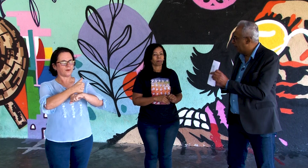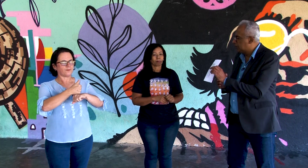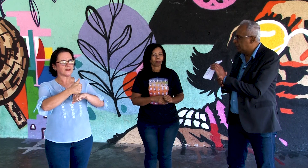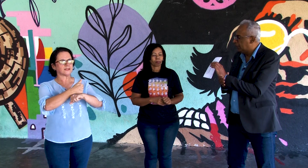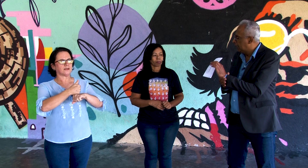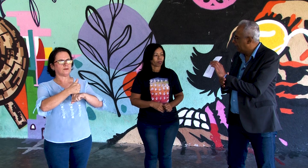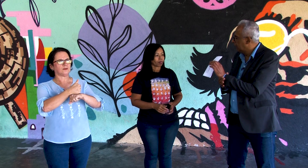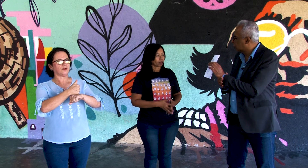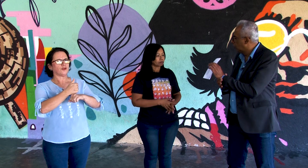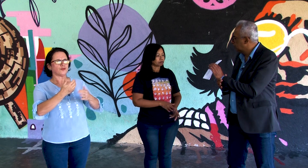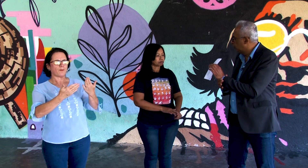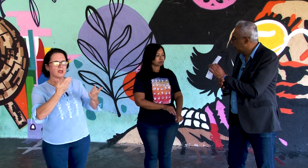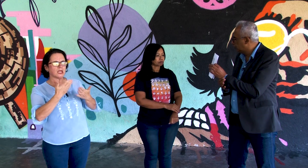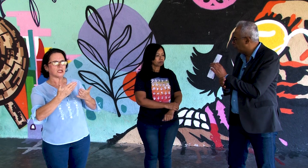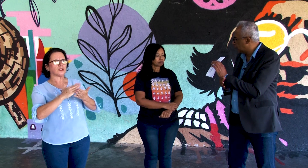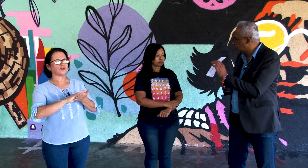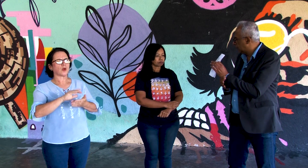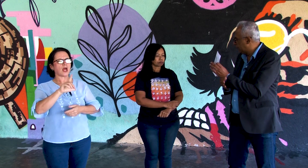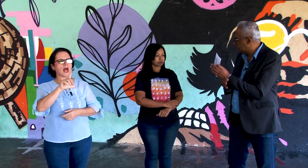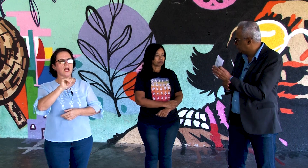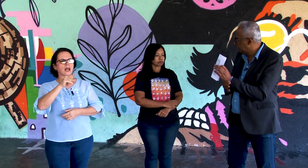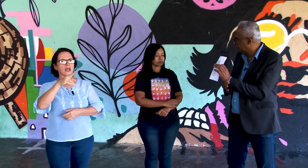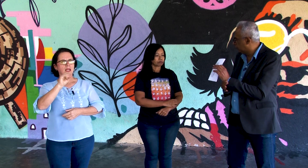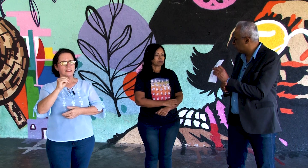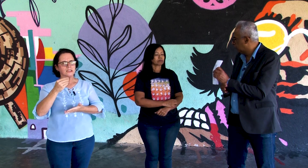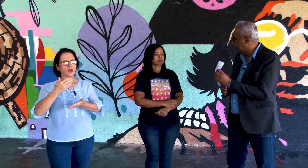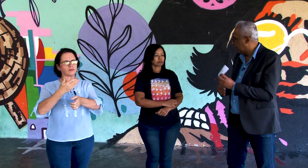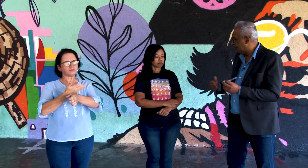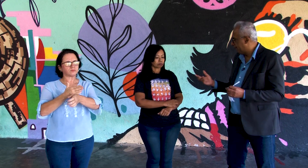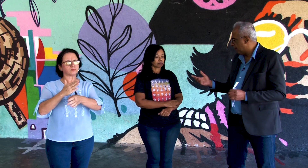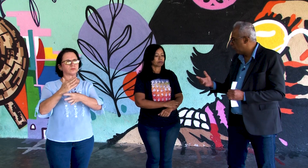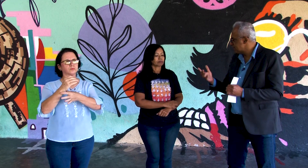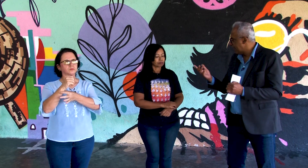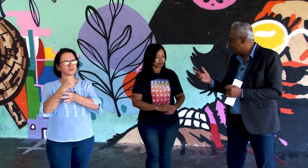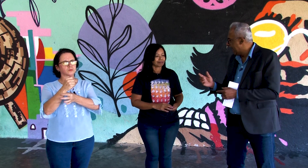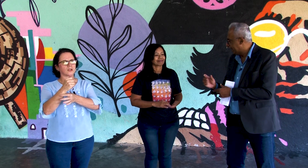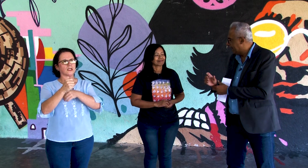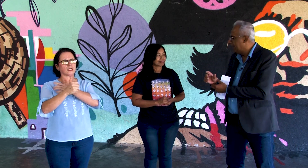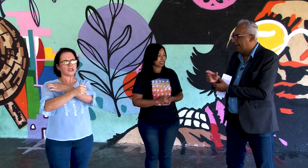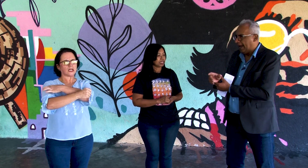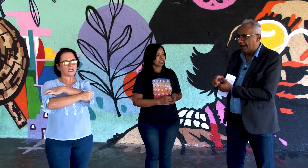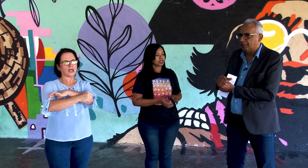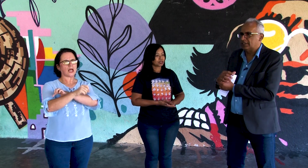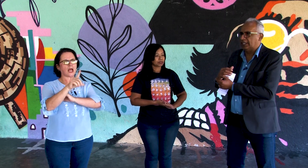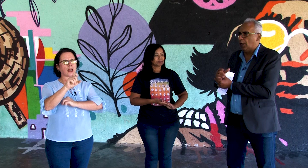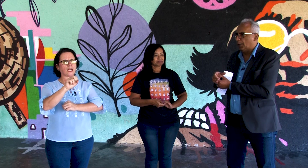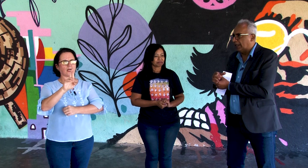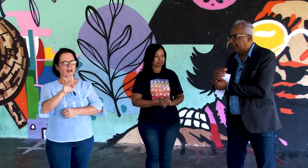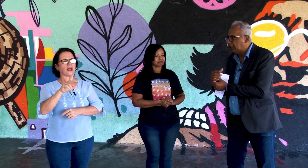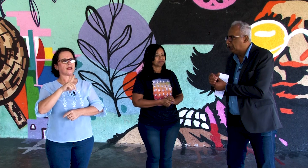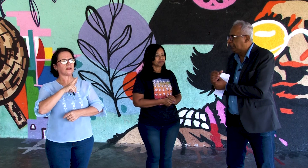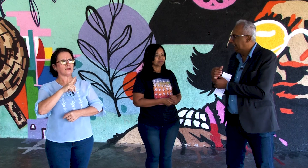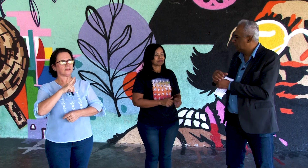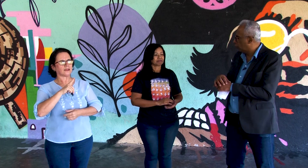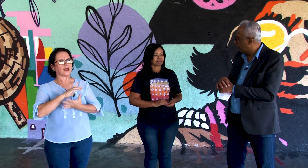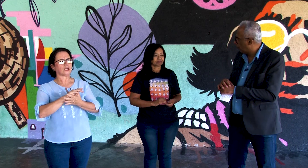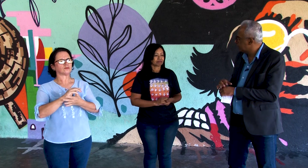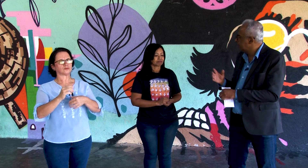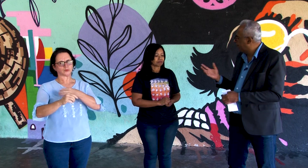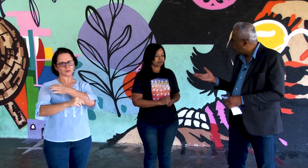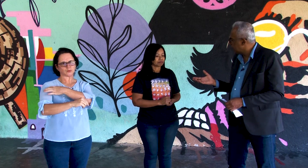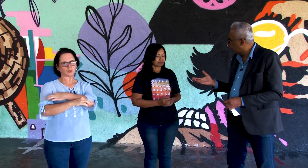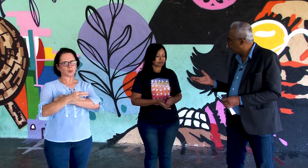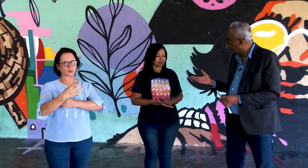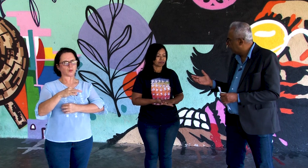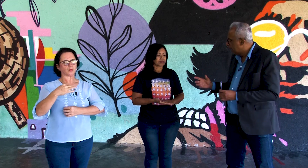de repente, lesões por esforços repetitivos, a famosa LER, né? Isso. Aí você tem uma tendinite, alguma coisa